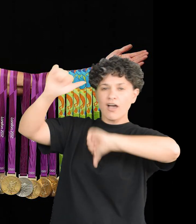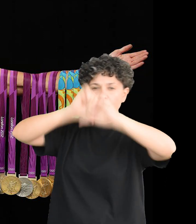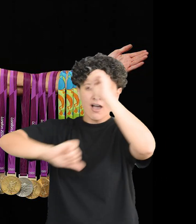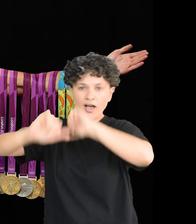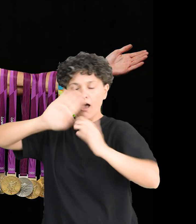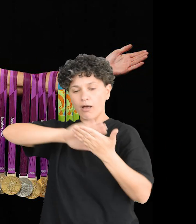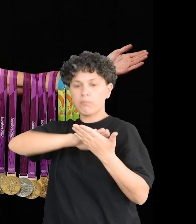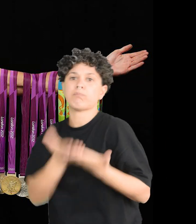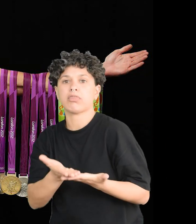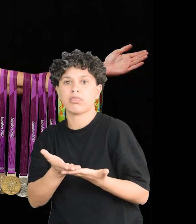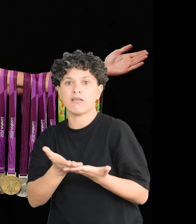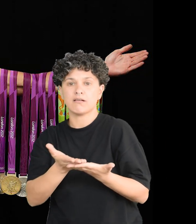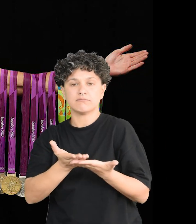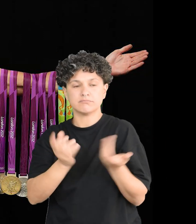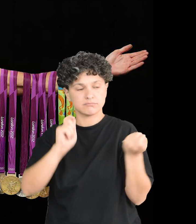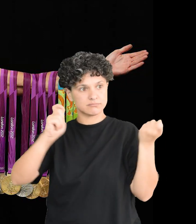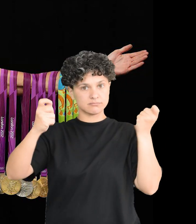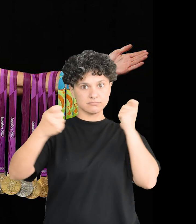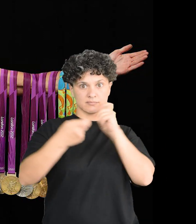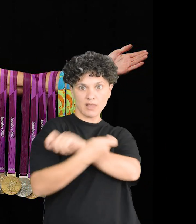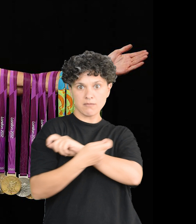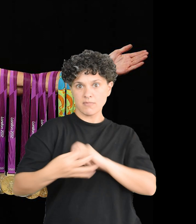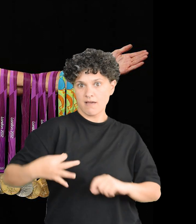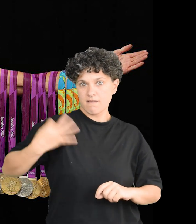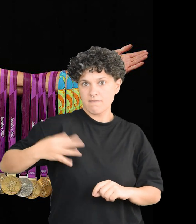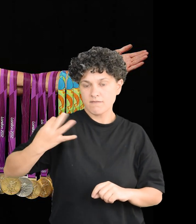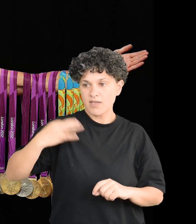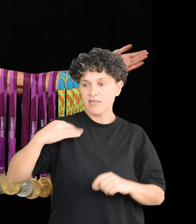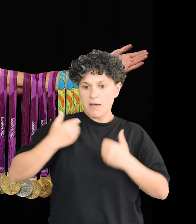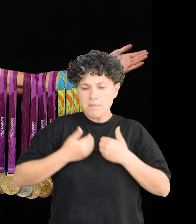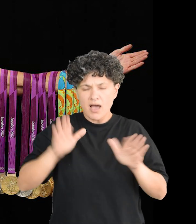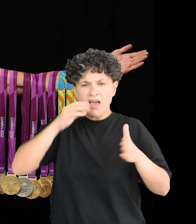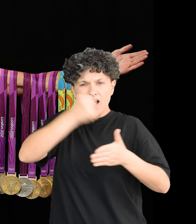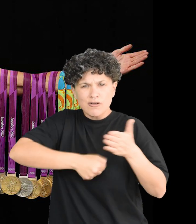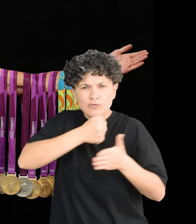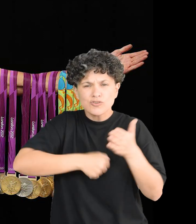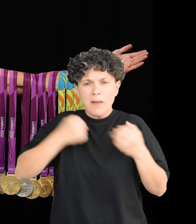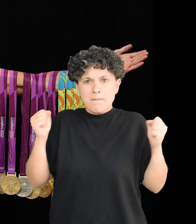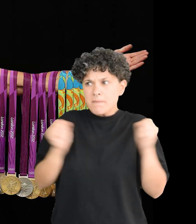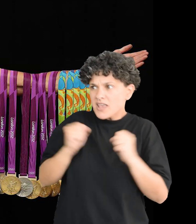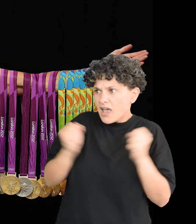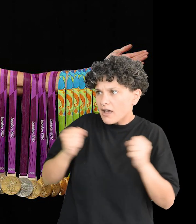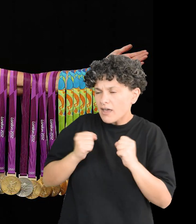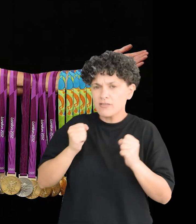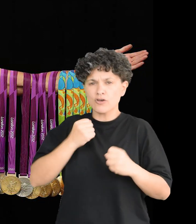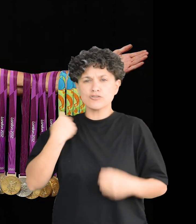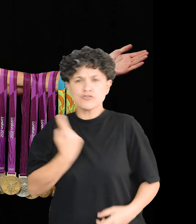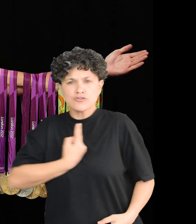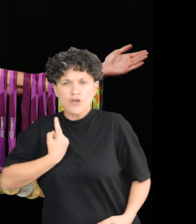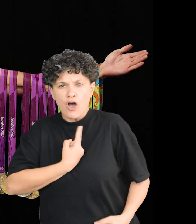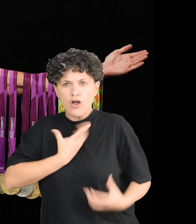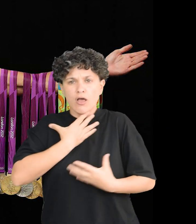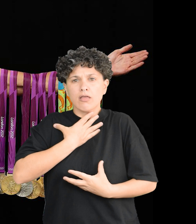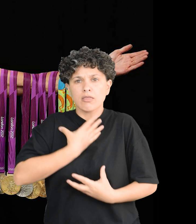alcohol sus días se transforman la lucha contra sus propios miedos y soledad los llevan a una profunda